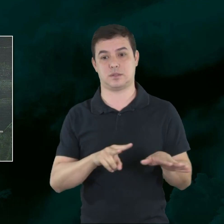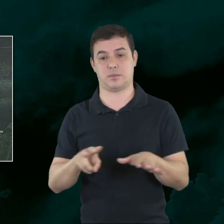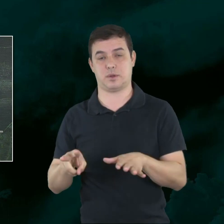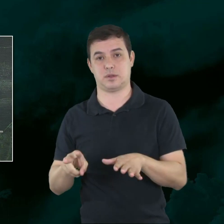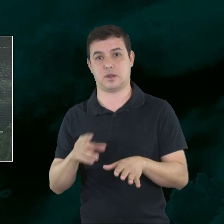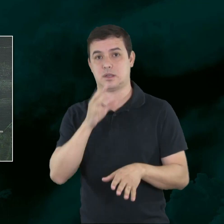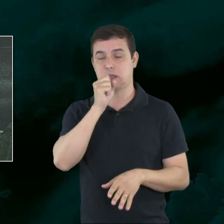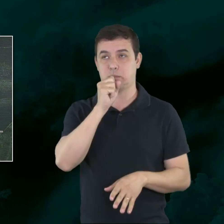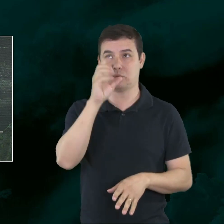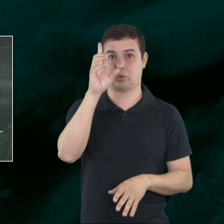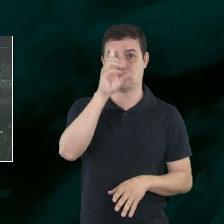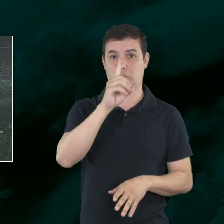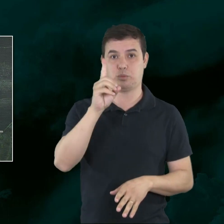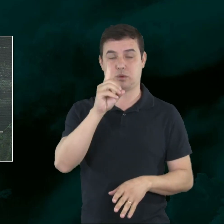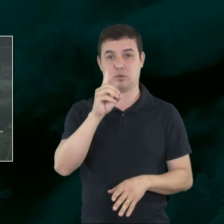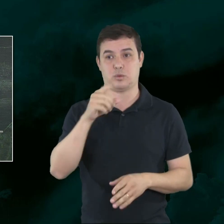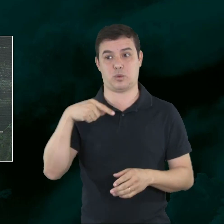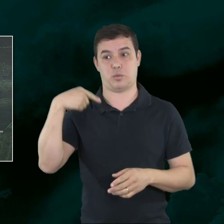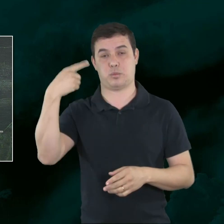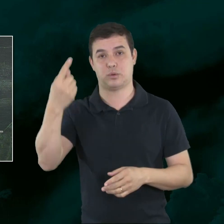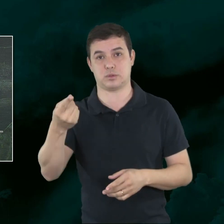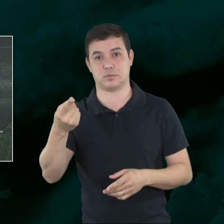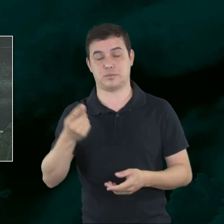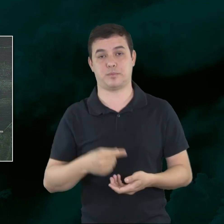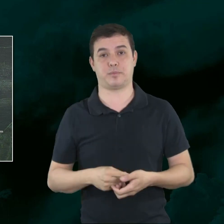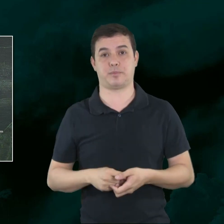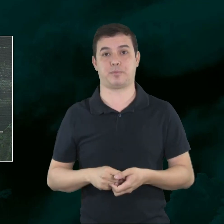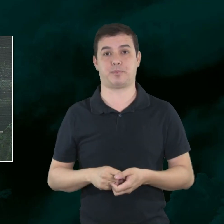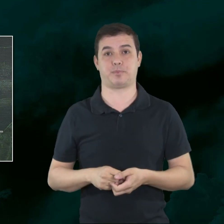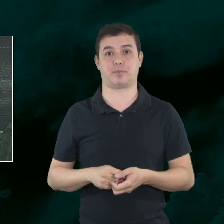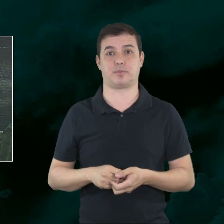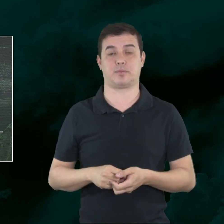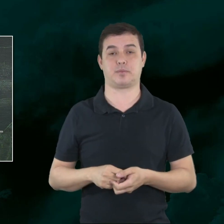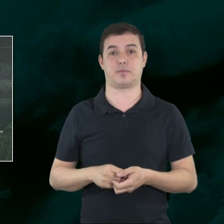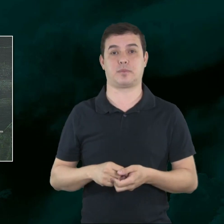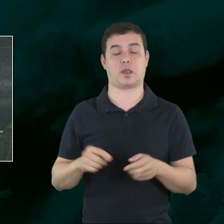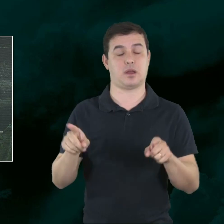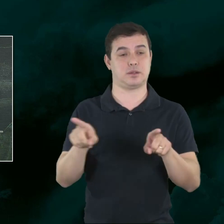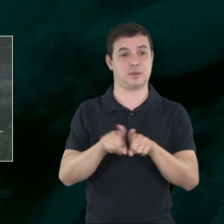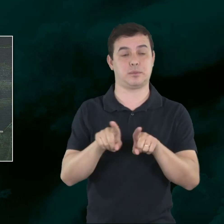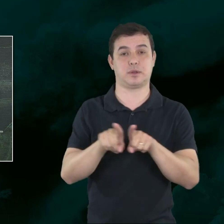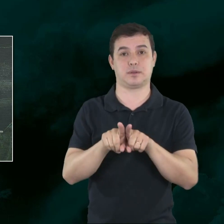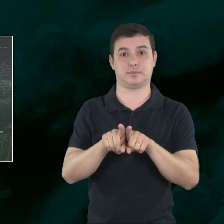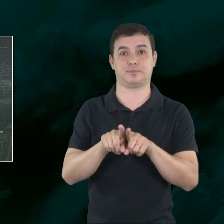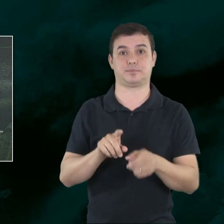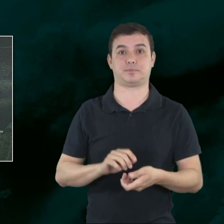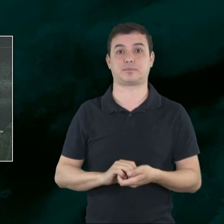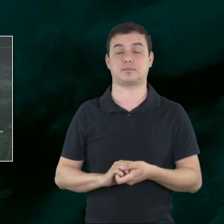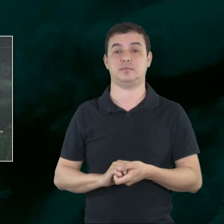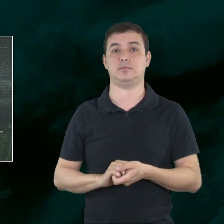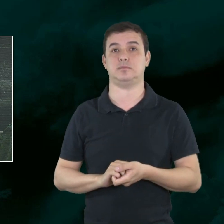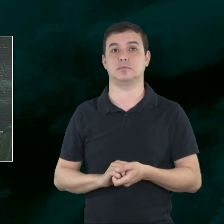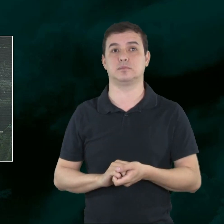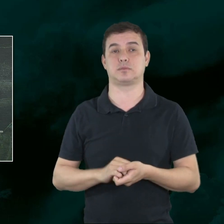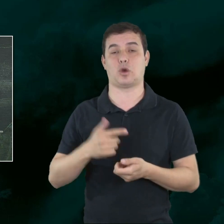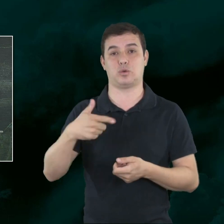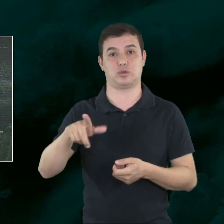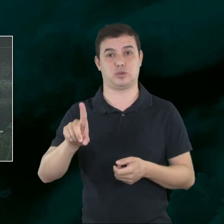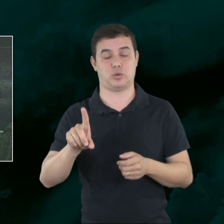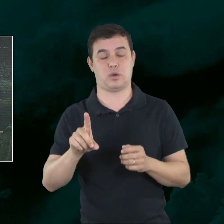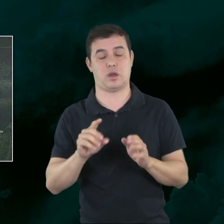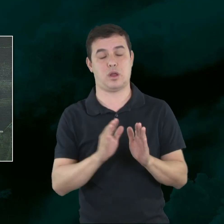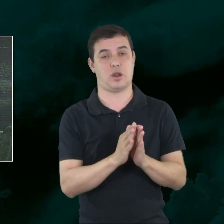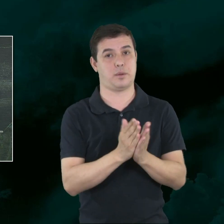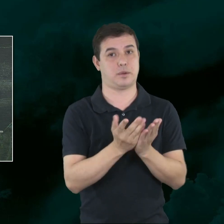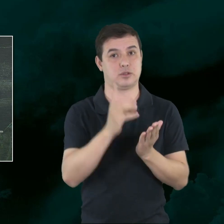de semana, nós conseguiremos terminar todas as 24 mensagens que compõem os alimentos